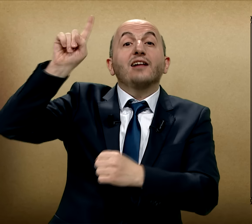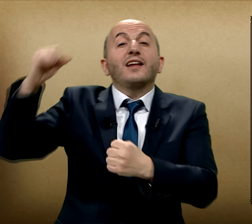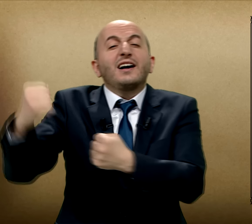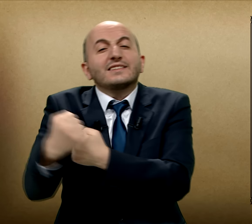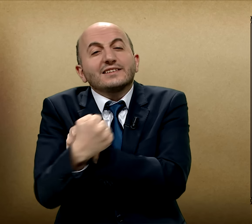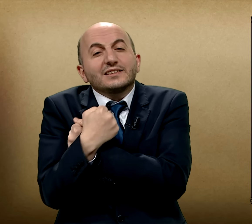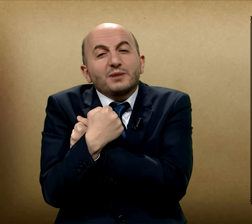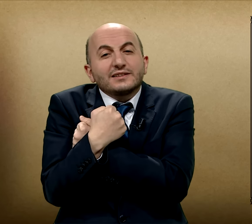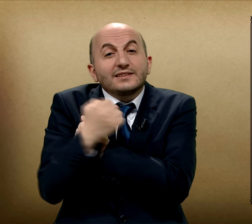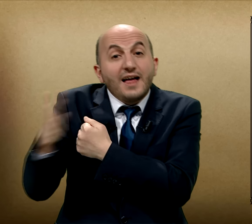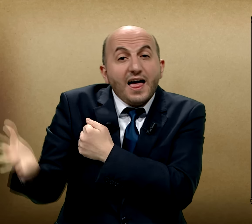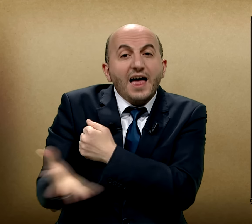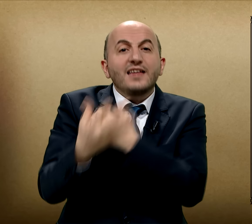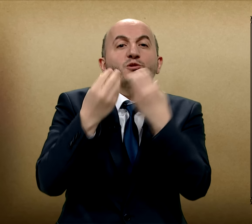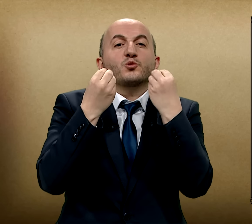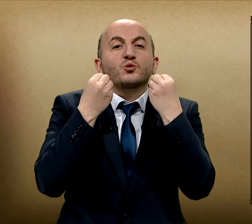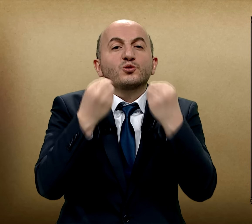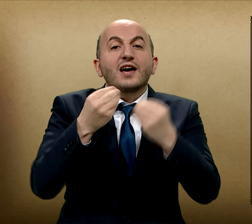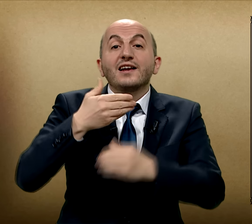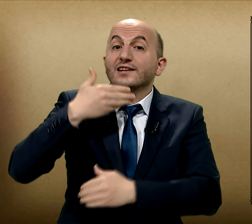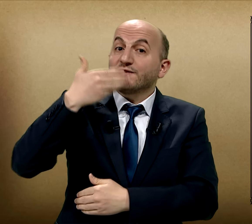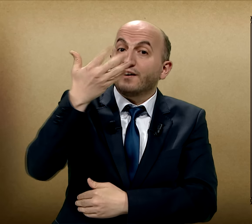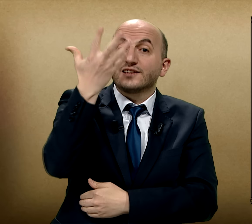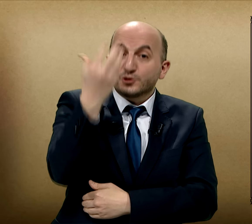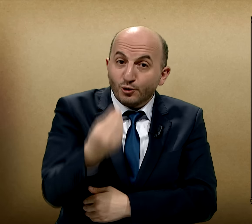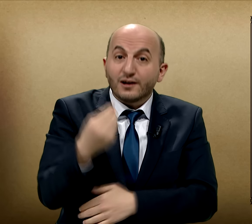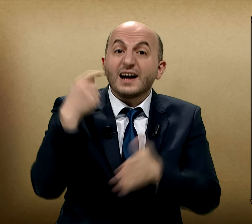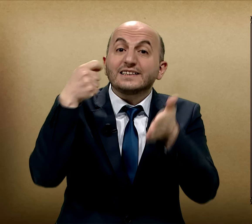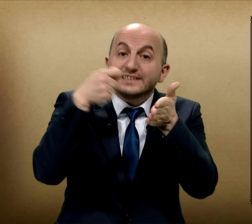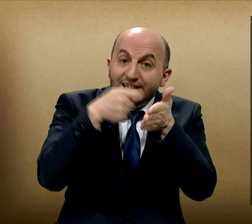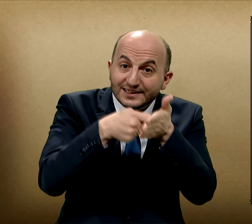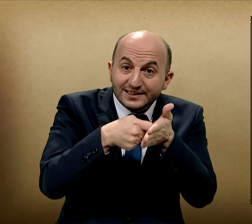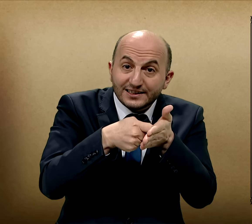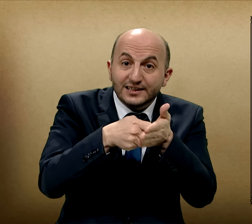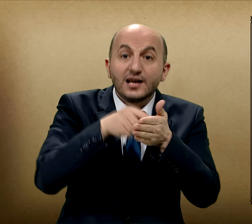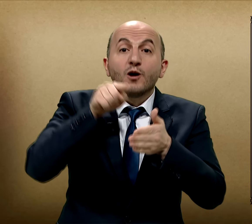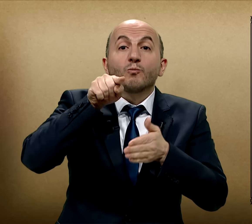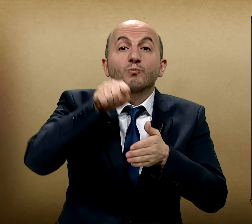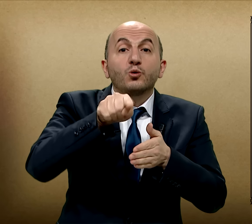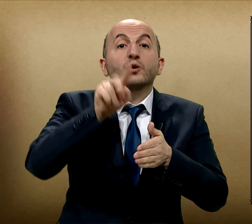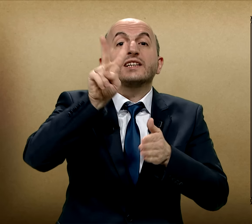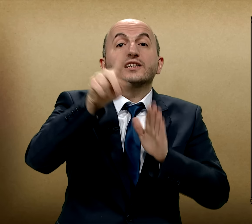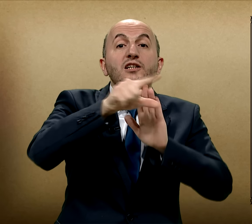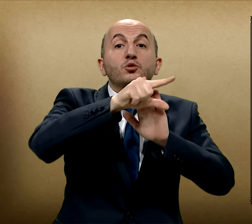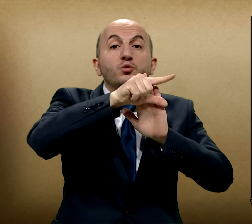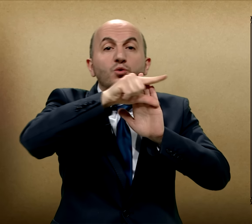Allah'a sığınmanın en güzel ifadesi olarak nitelediği bu iki